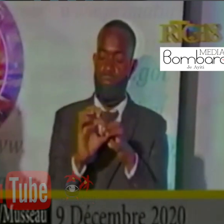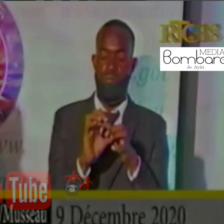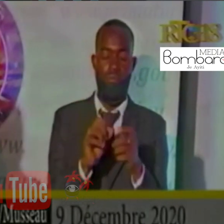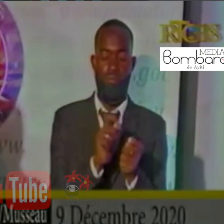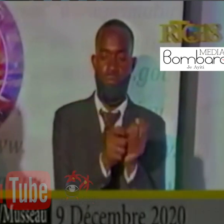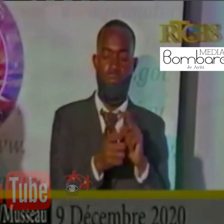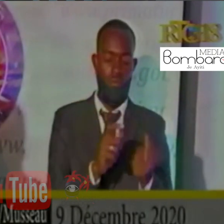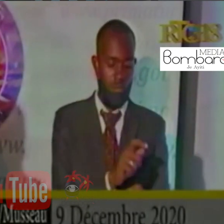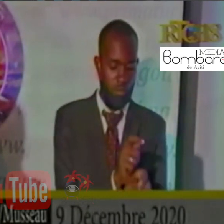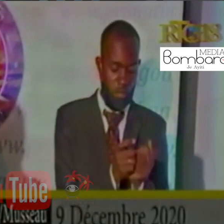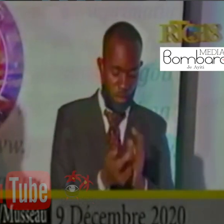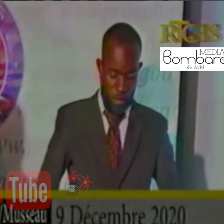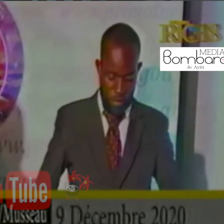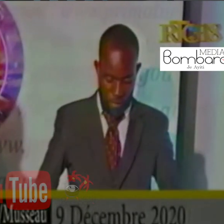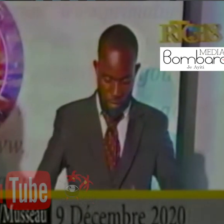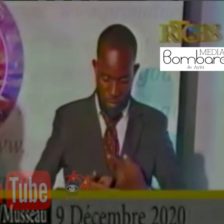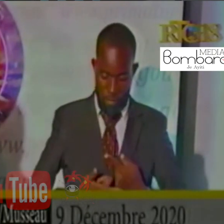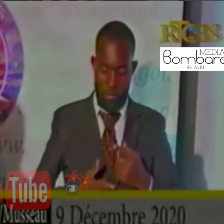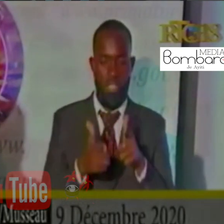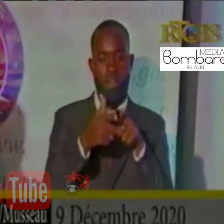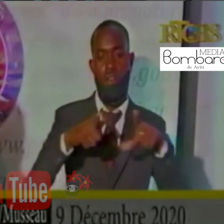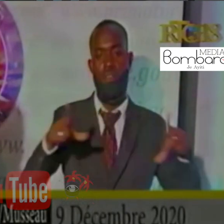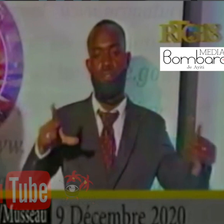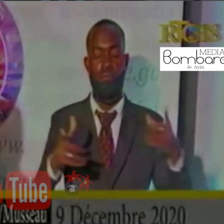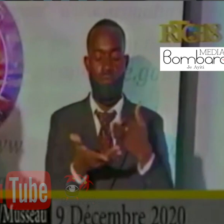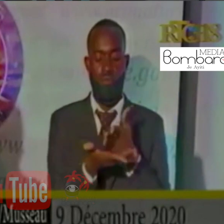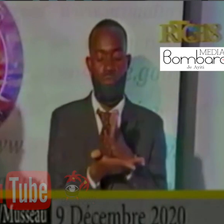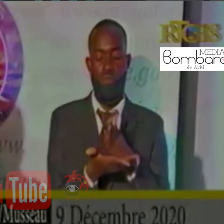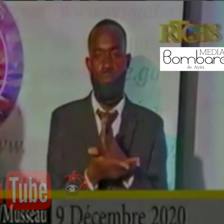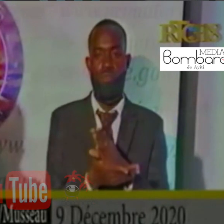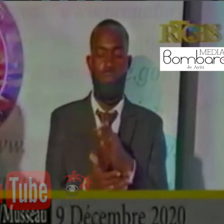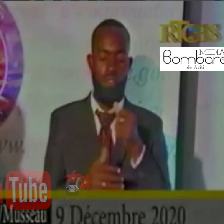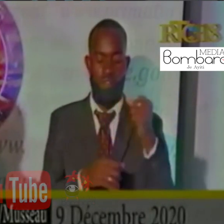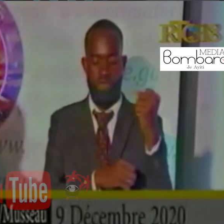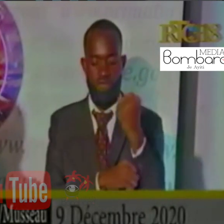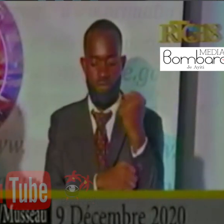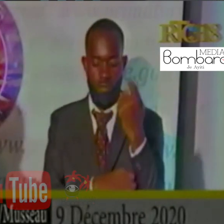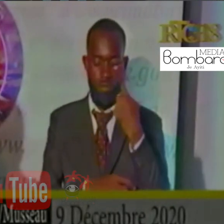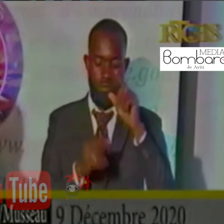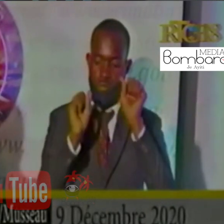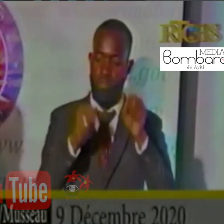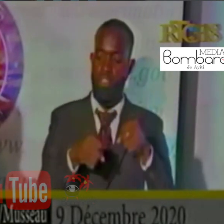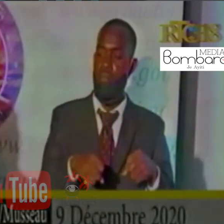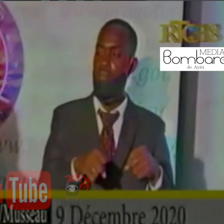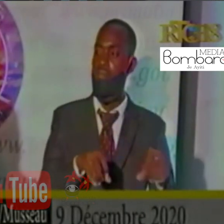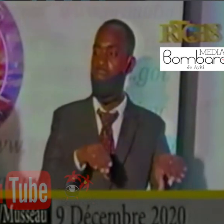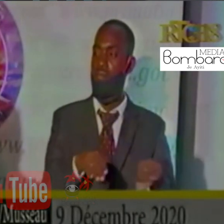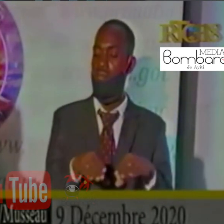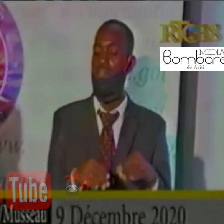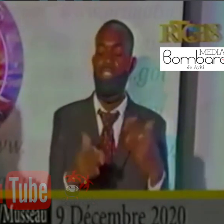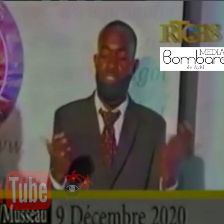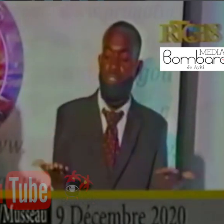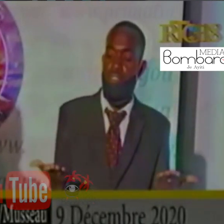vie. Et je crois que la promotion des libertés et des droits fondamentaux constitue l'horizon indépassable pour ce faire.